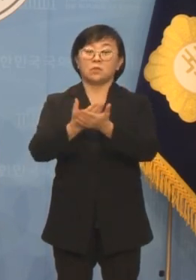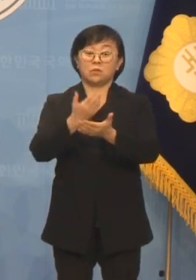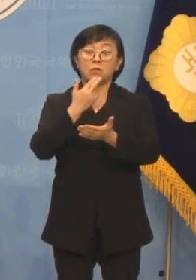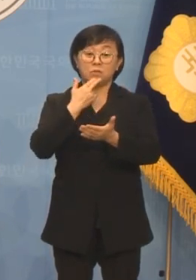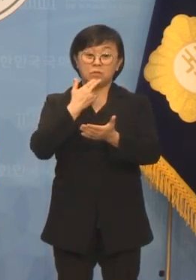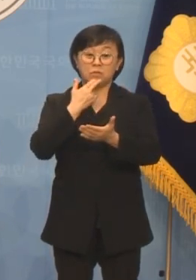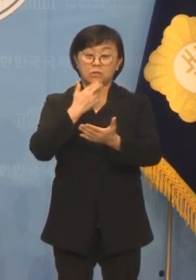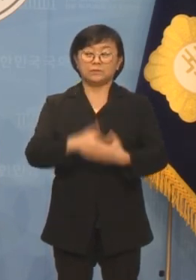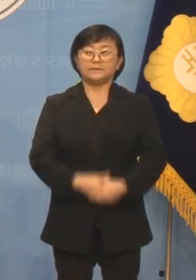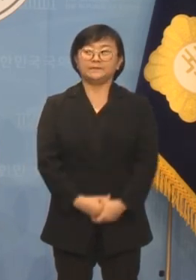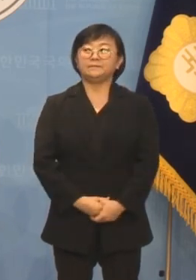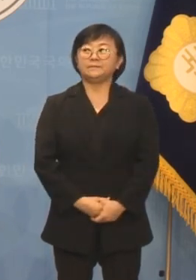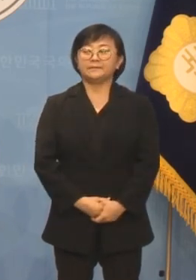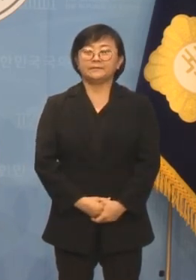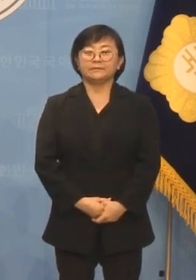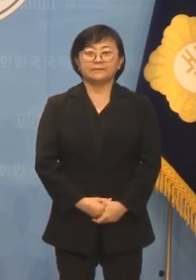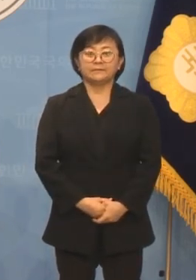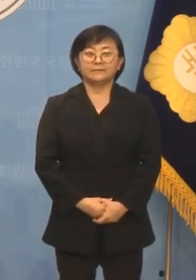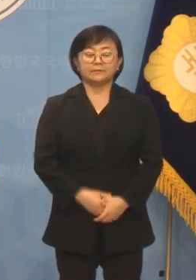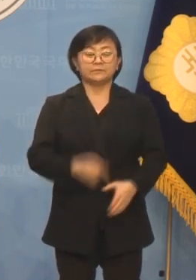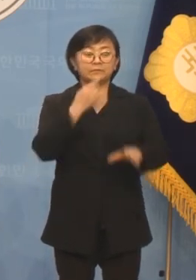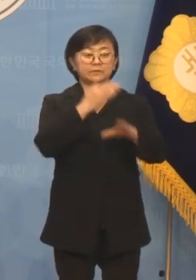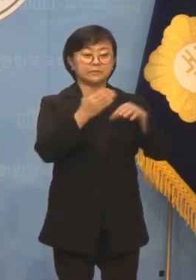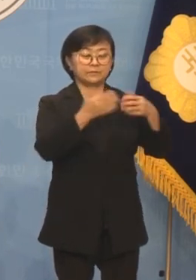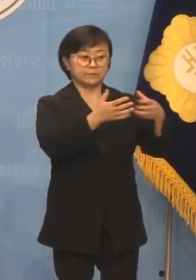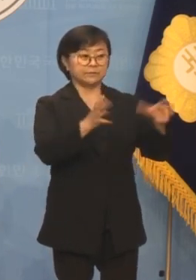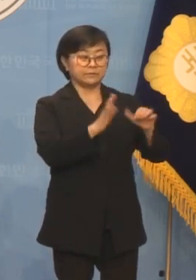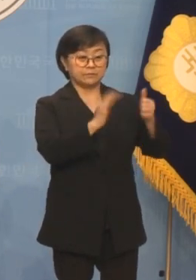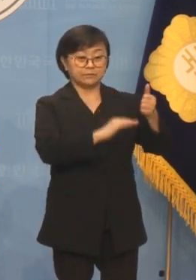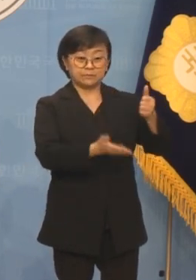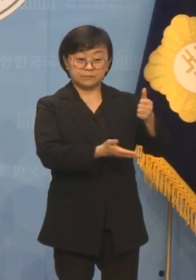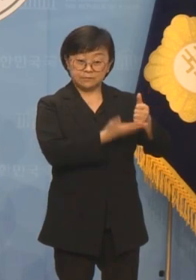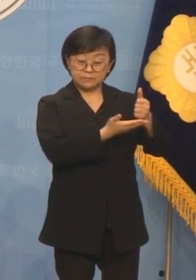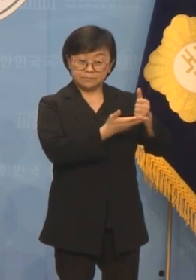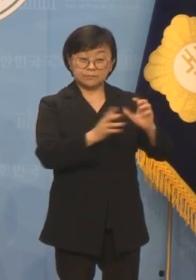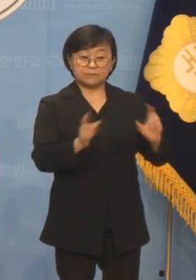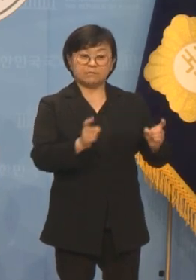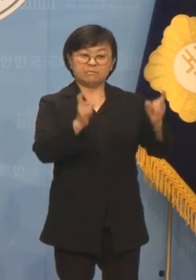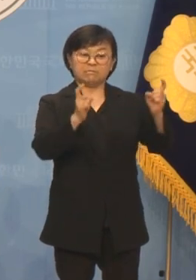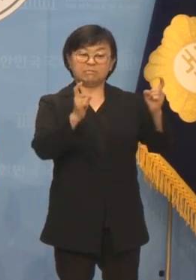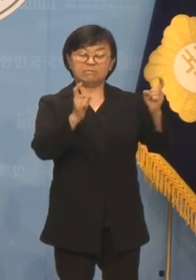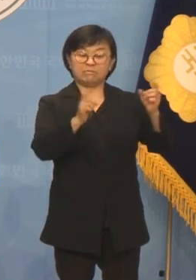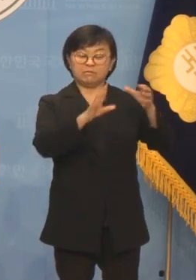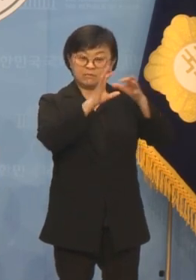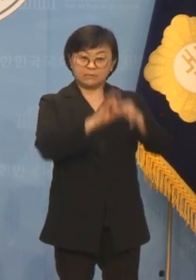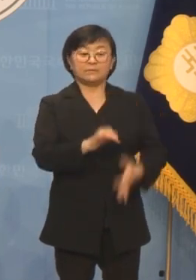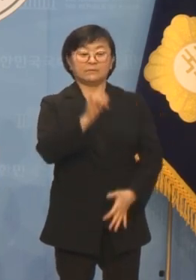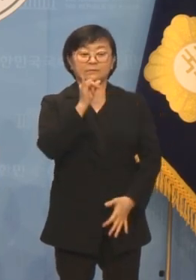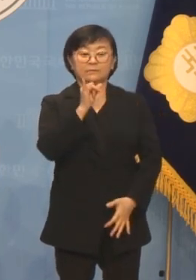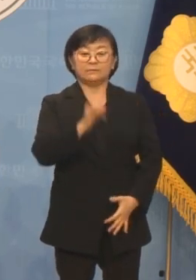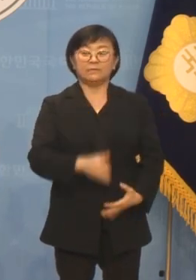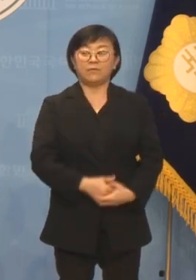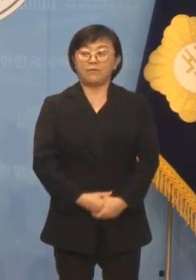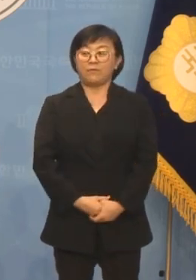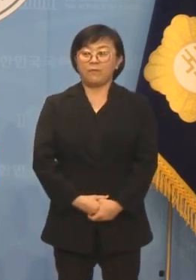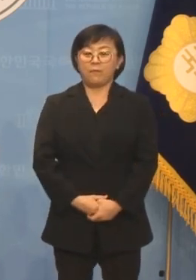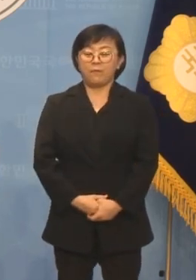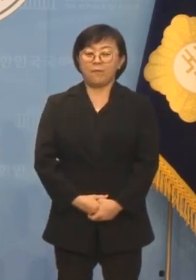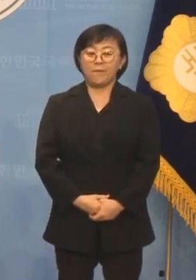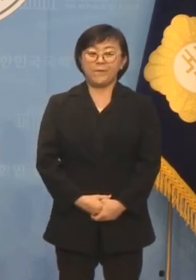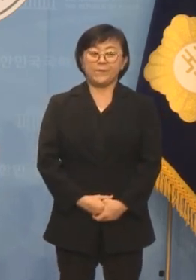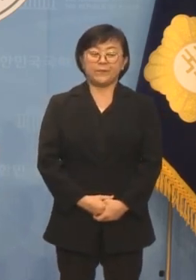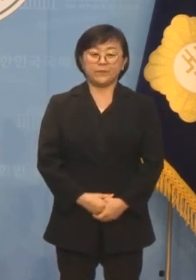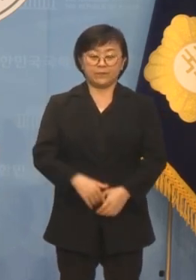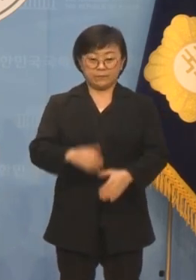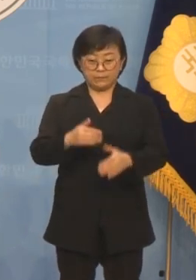없는 공천입니다. 민주당의 공천 논란은 지금까지도 이어지고 있습니다.